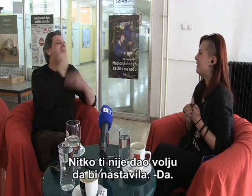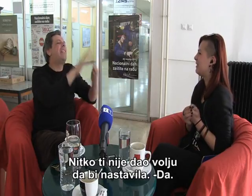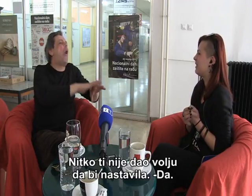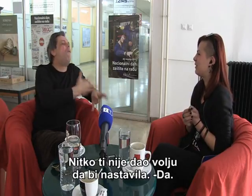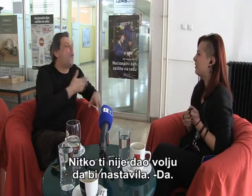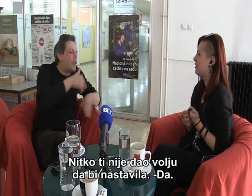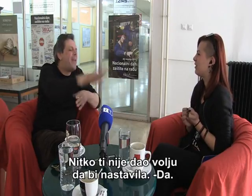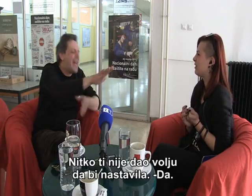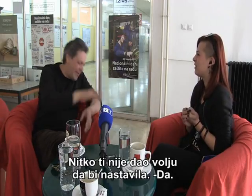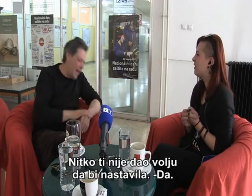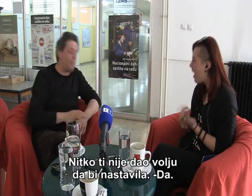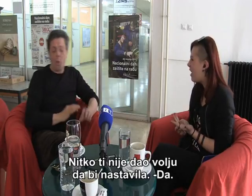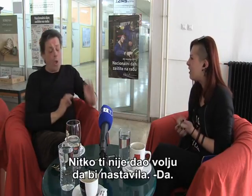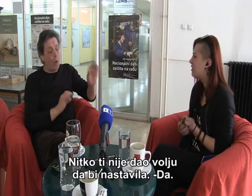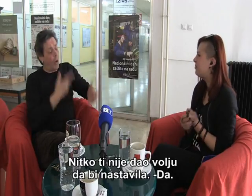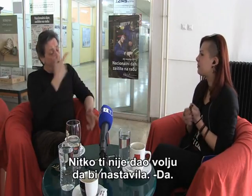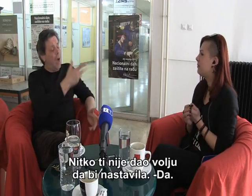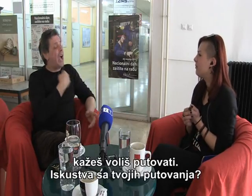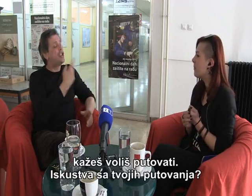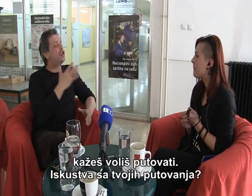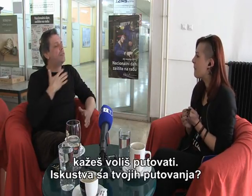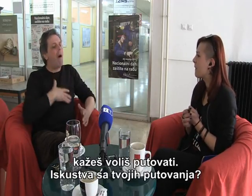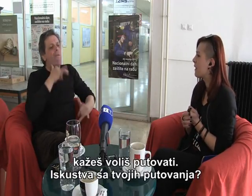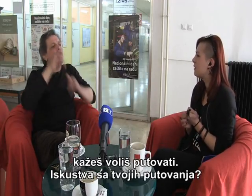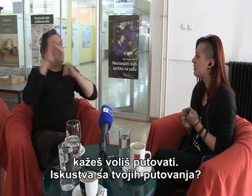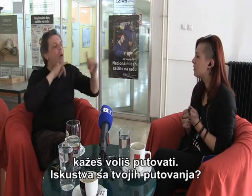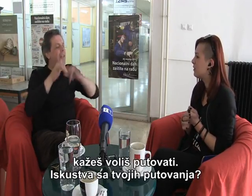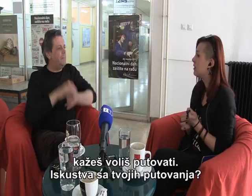nije dao volju da bi nastavila. Da. Dobro, kažeš, voliš putovati. Da.